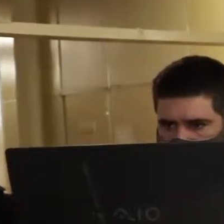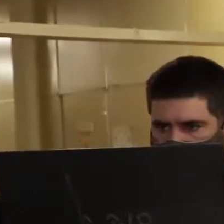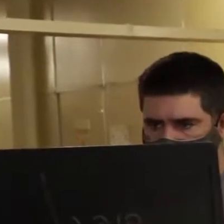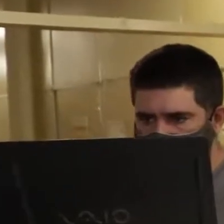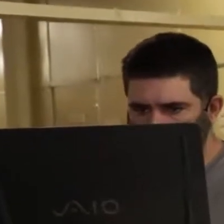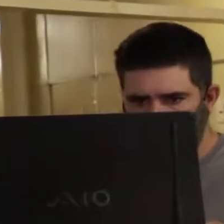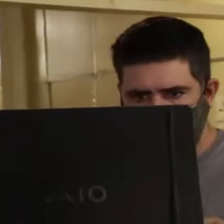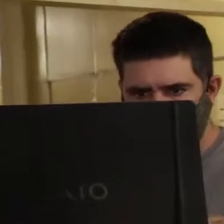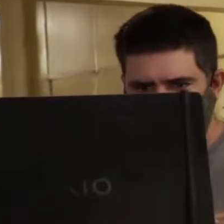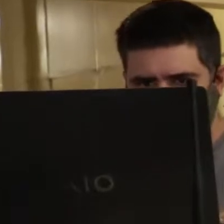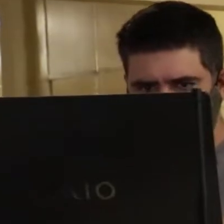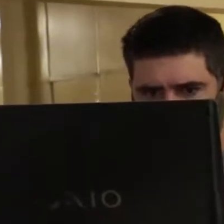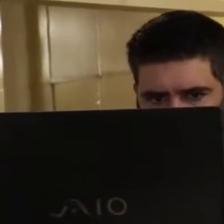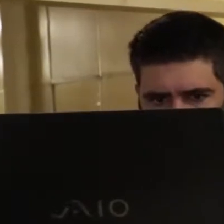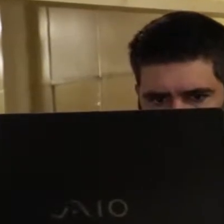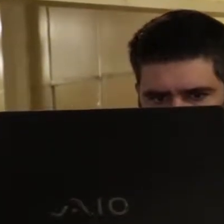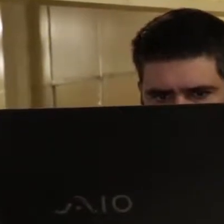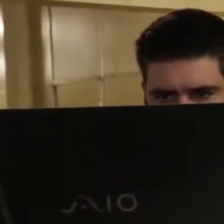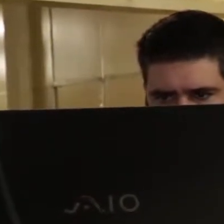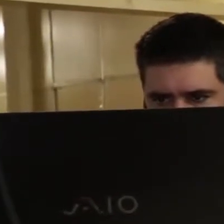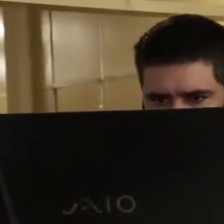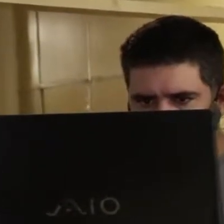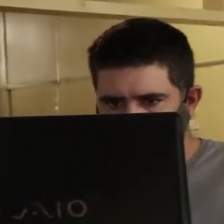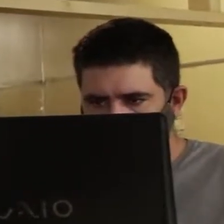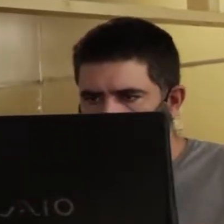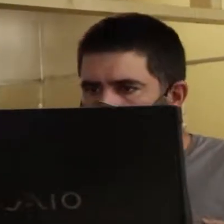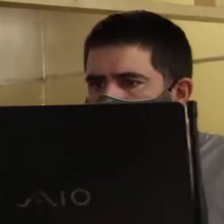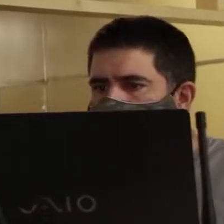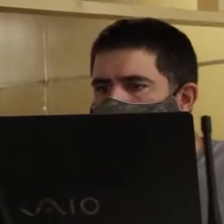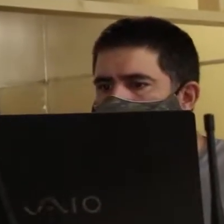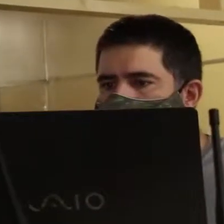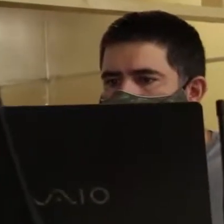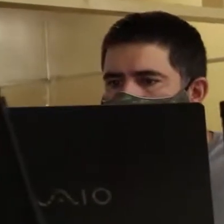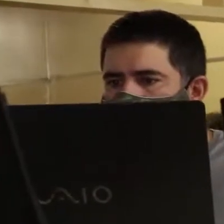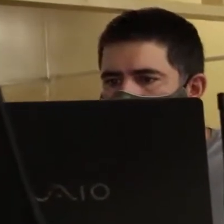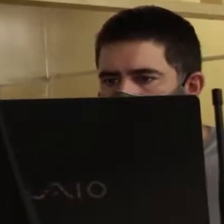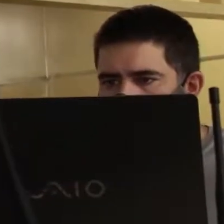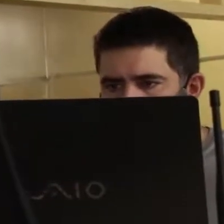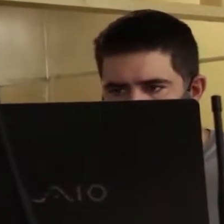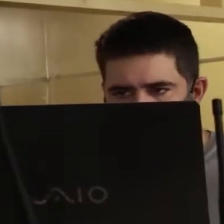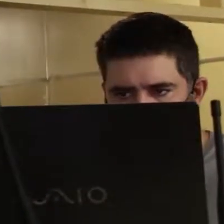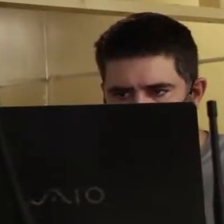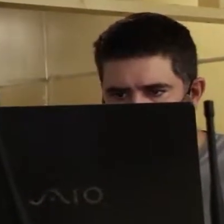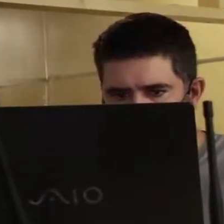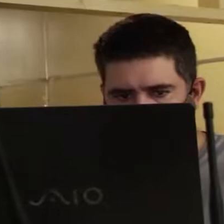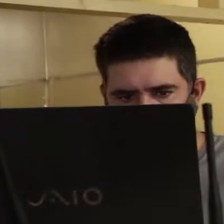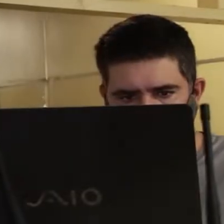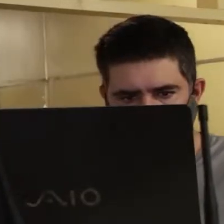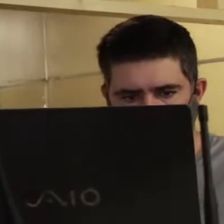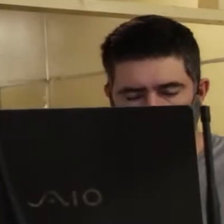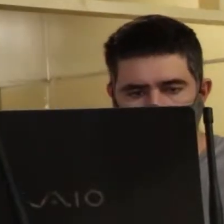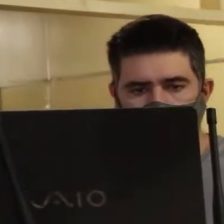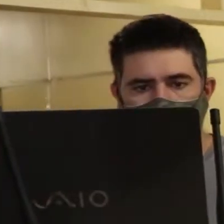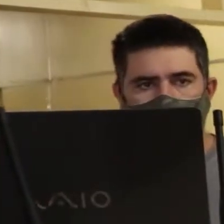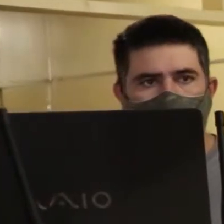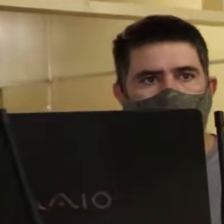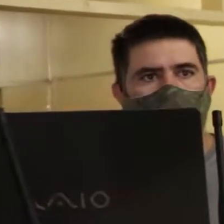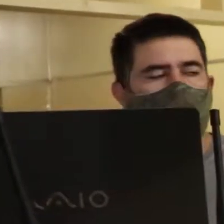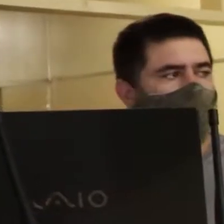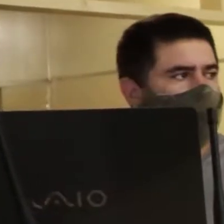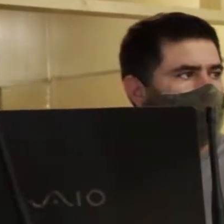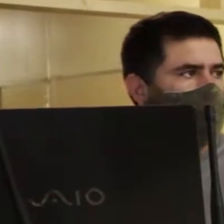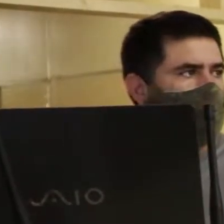mutirão cidade inteligente idealizado por Cristiane Pereira realizado pelo conselho de desenvolvimento econômico